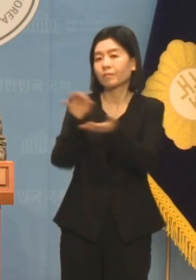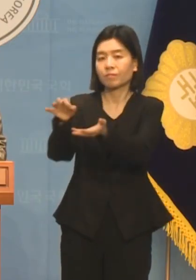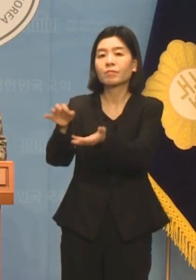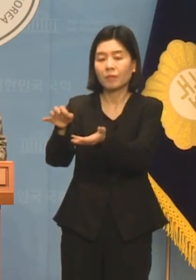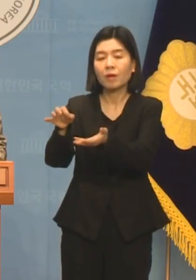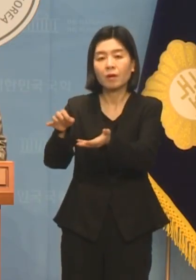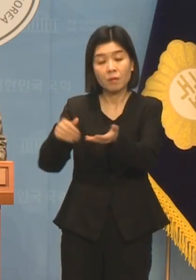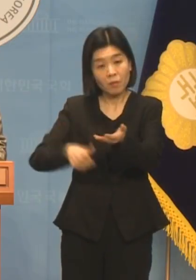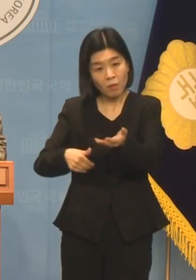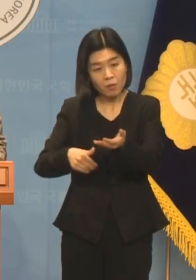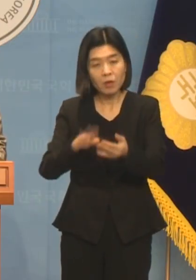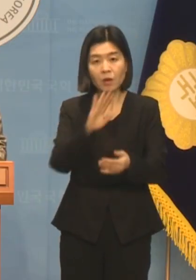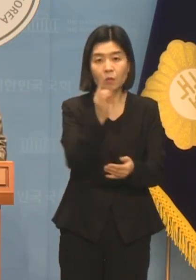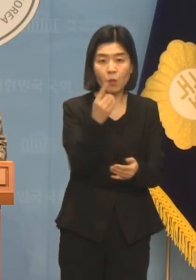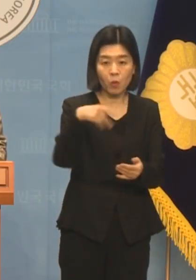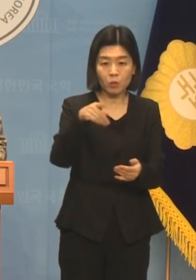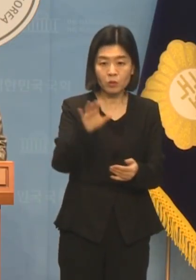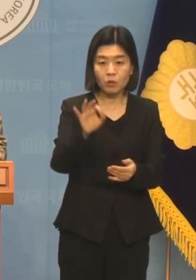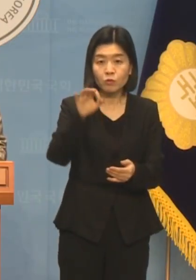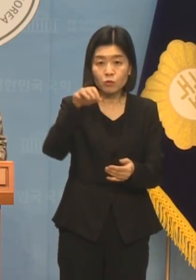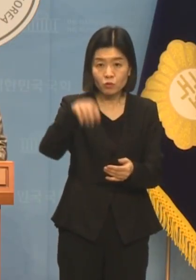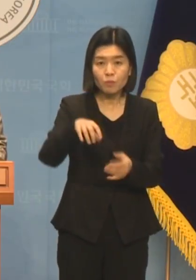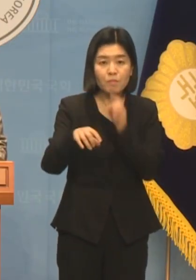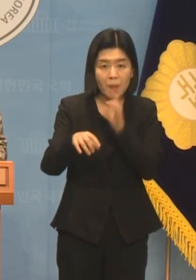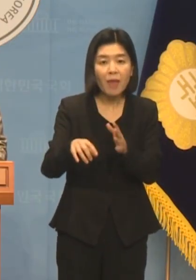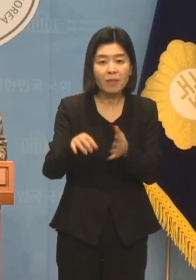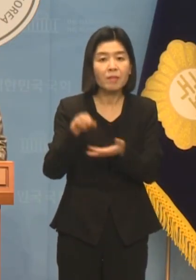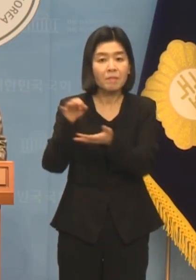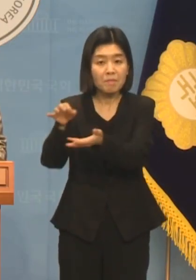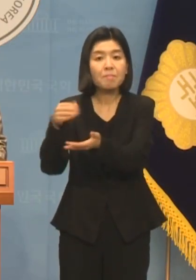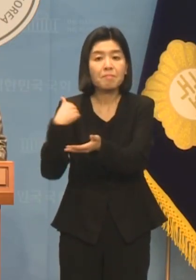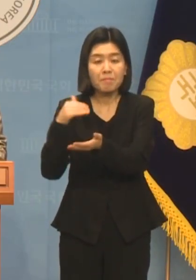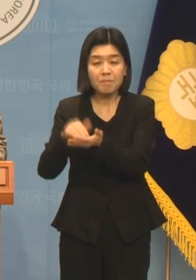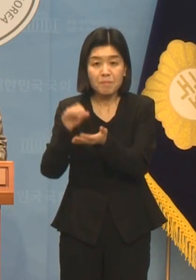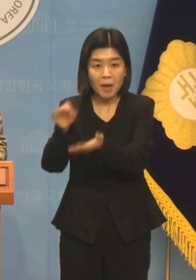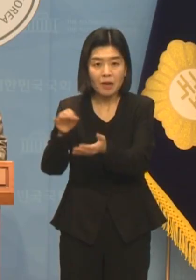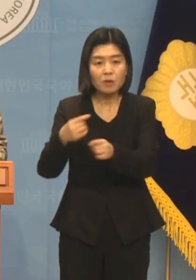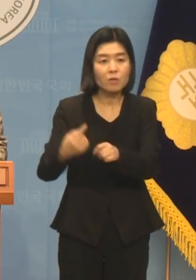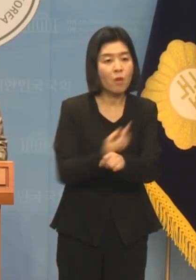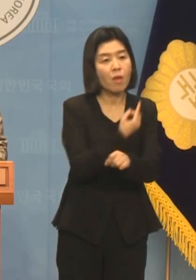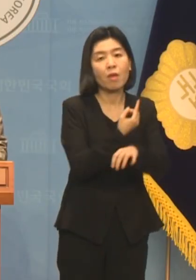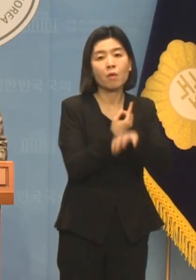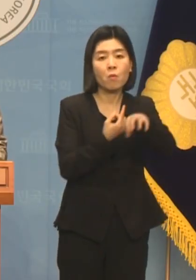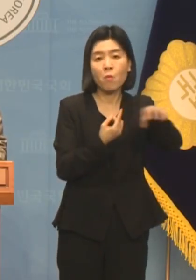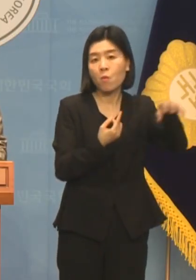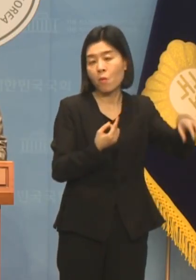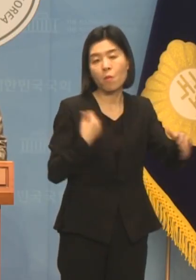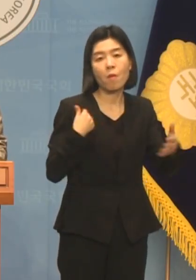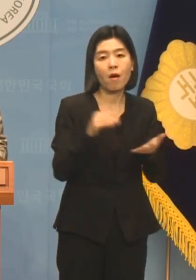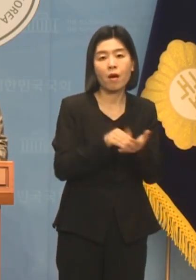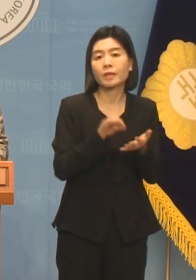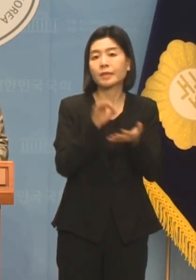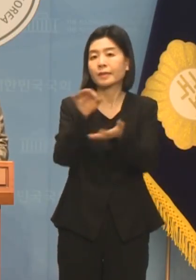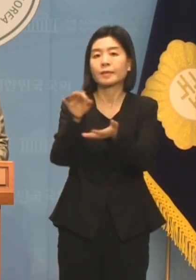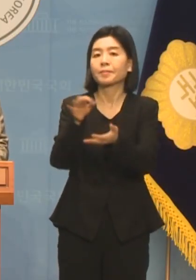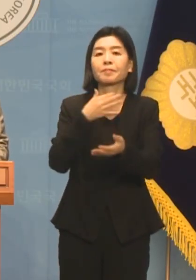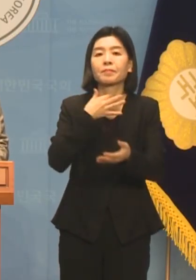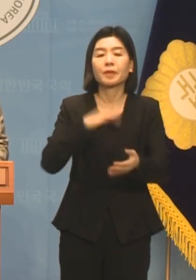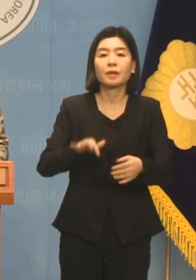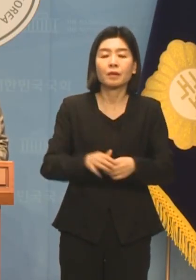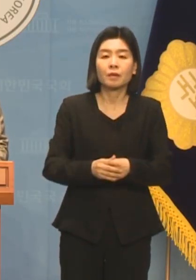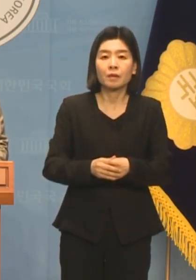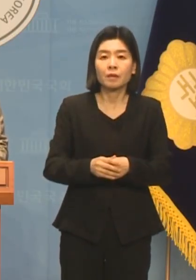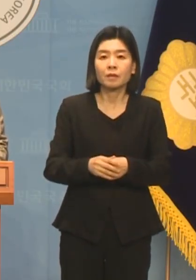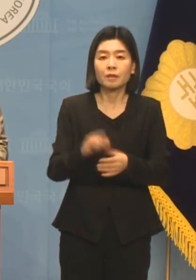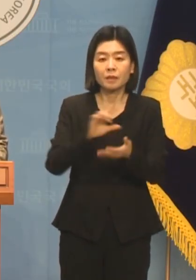불구하고 보성군을 제외한 다른 지자체는 보조금을 반환하거나 추징조차 하지 않았습니다.